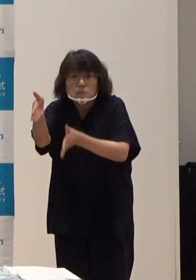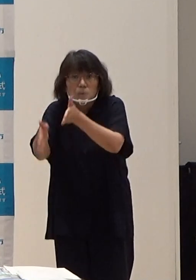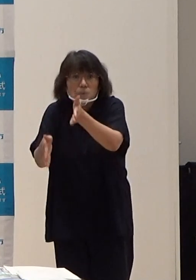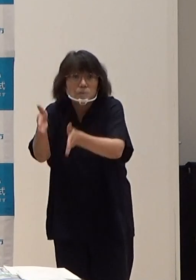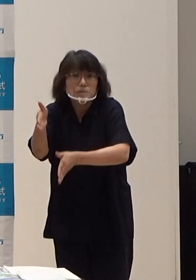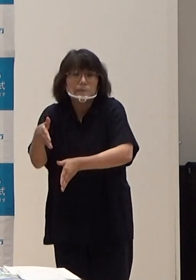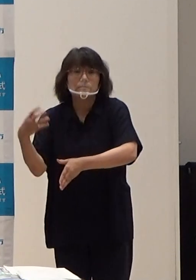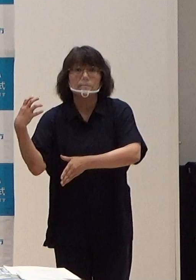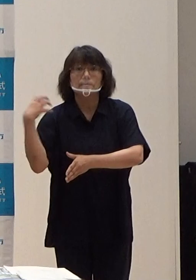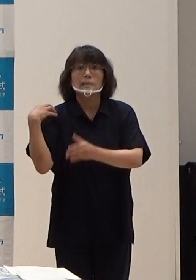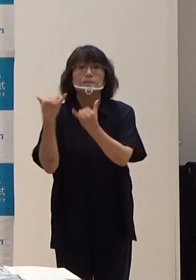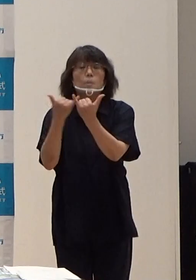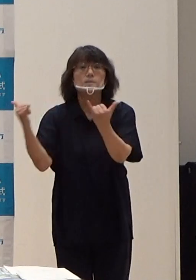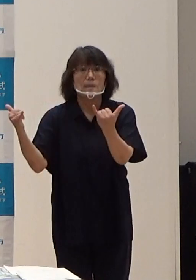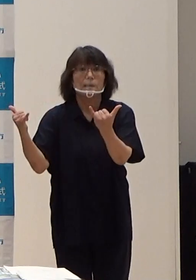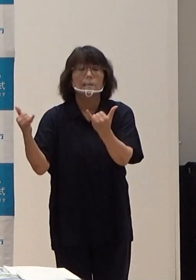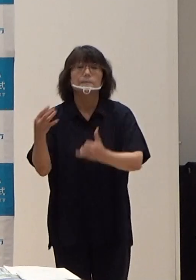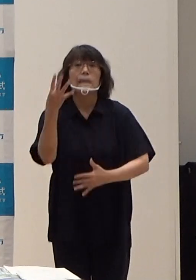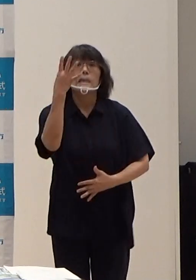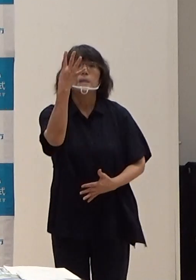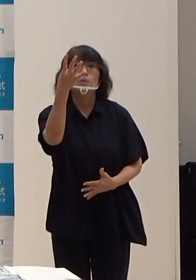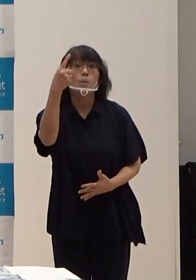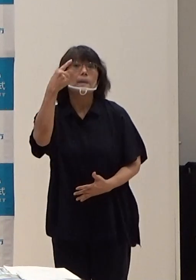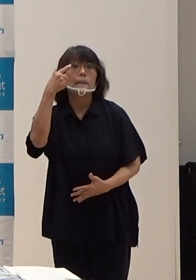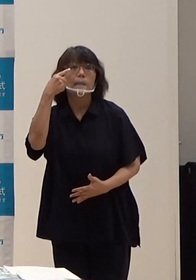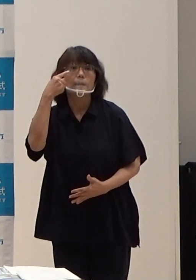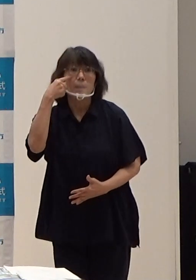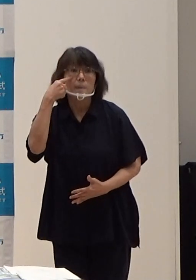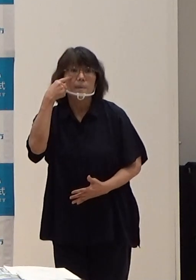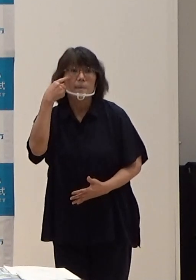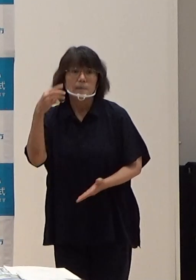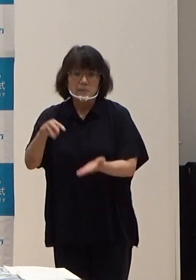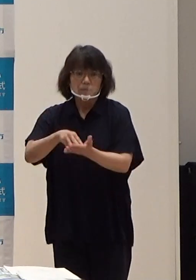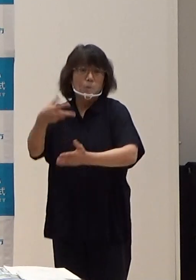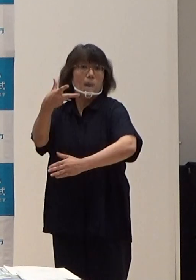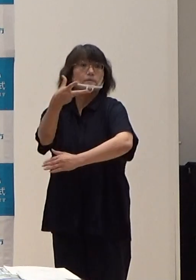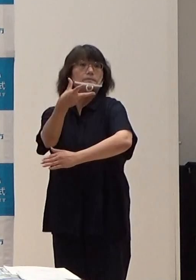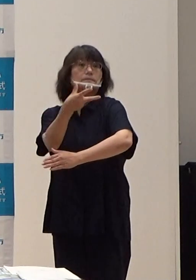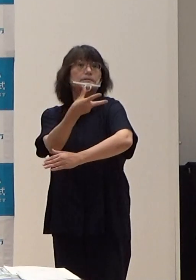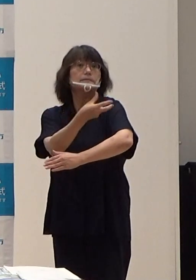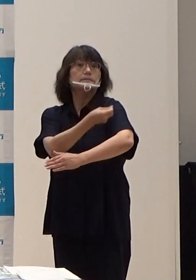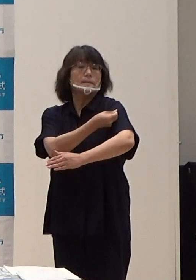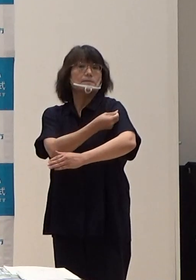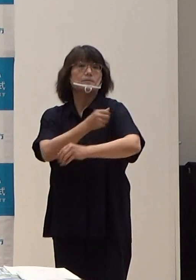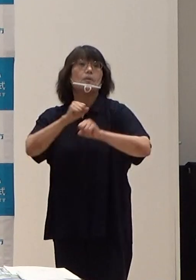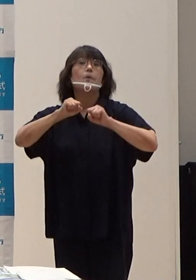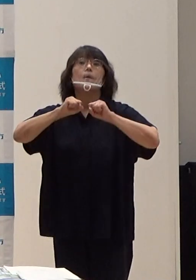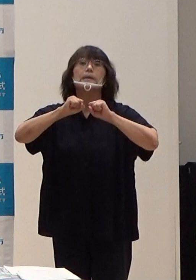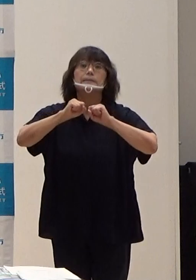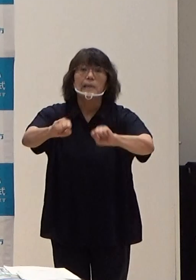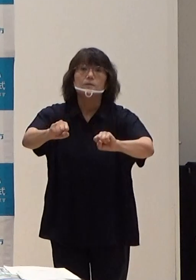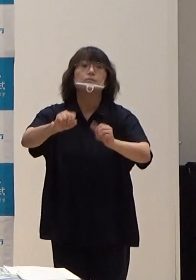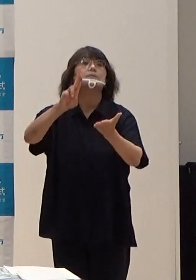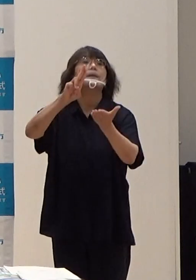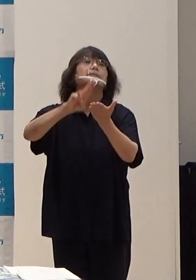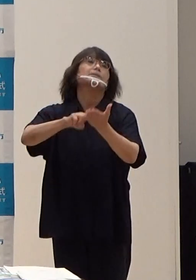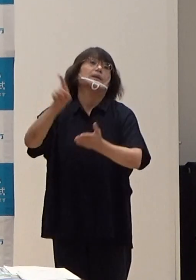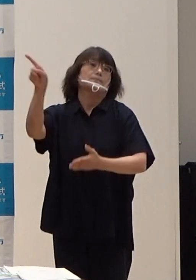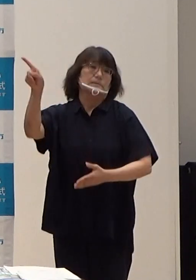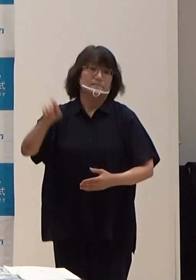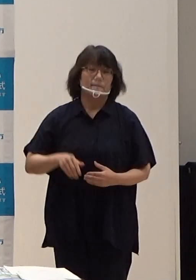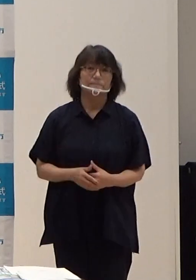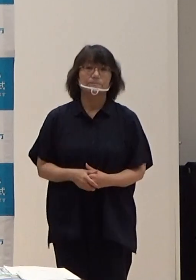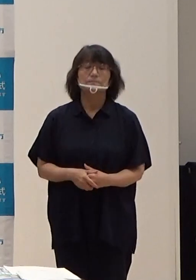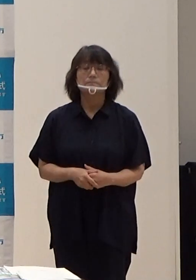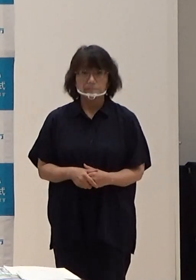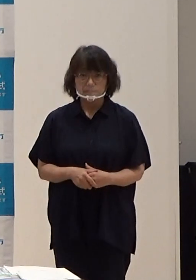ね、4回目の接種を始めると、優先して始めるということが方針が示されました。